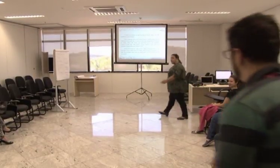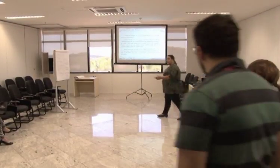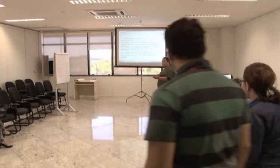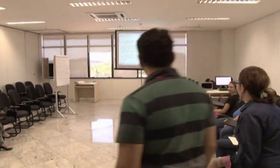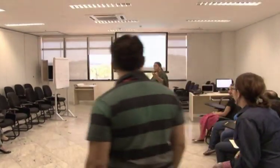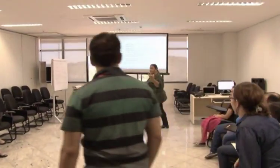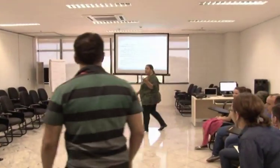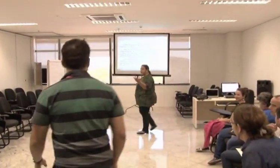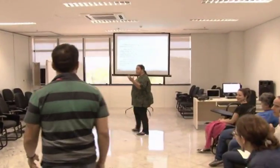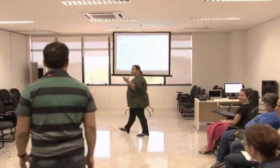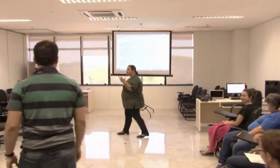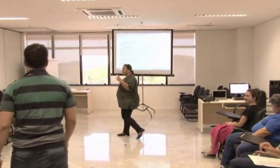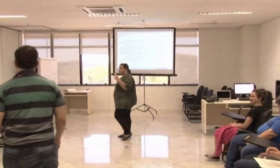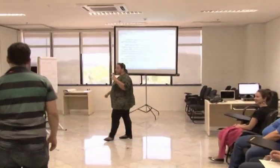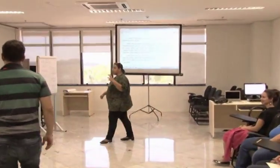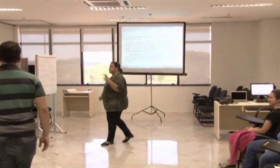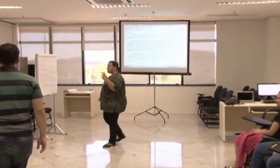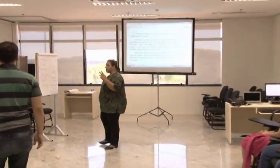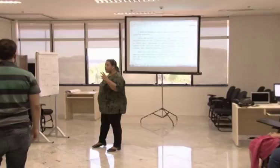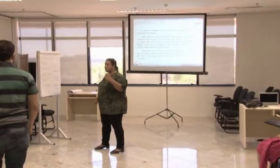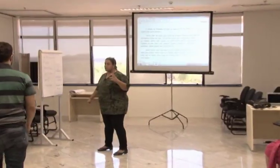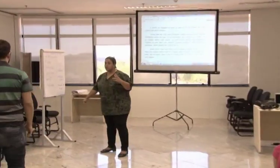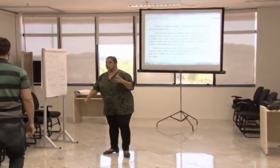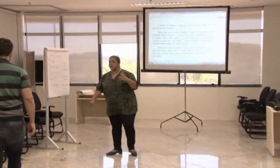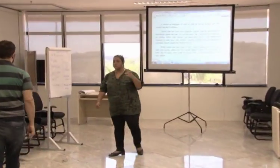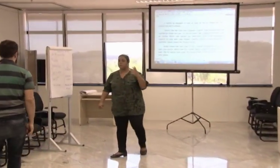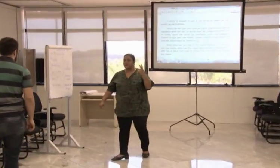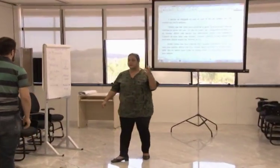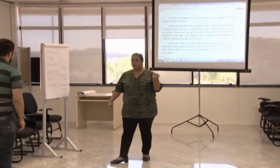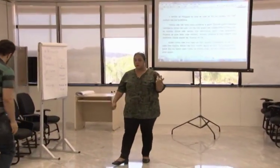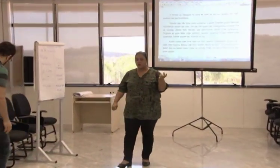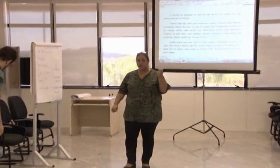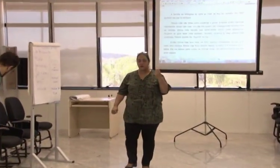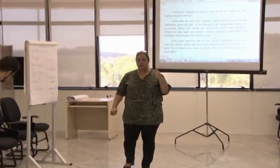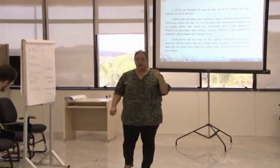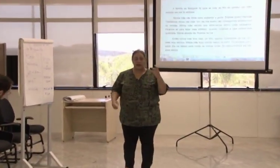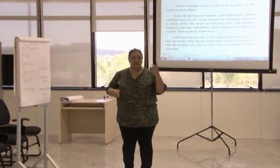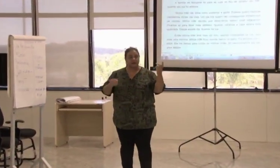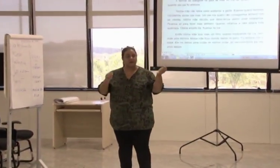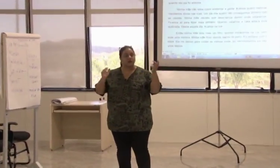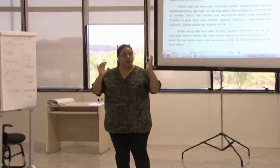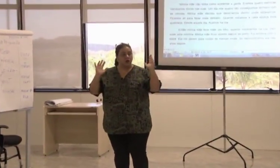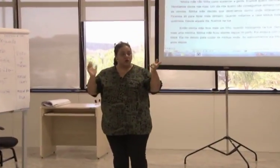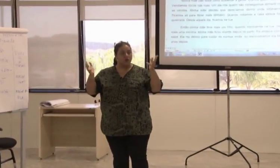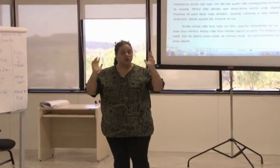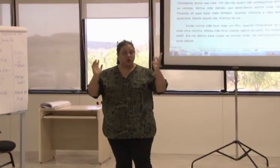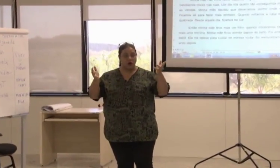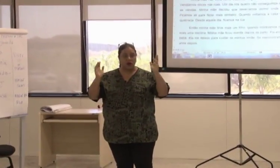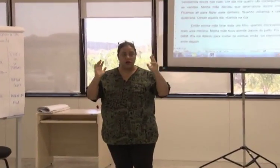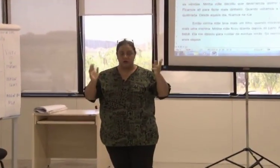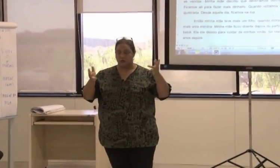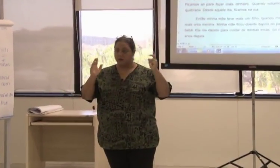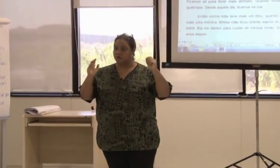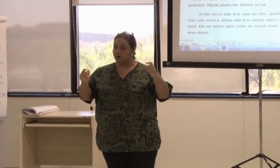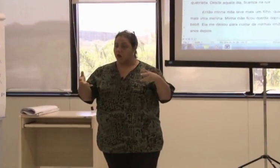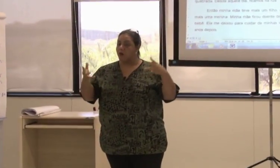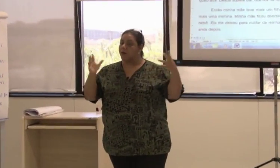Então, a primeiro momento, o que foi que nós fizemos? Nós passamos para vocês uma história para